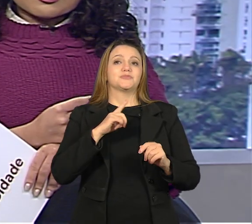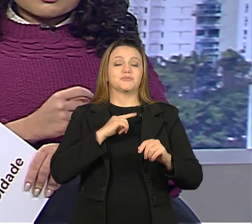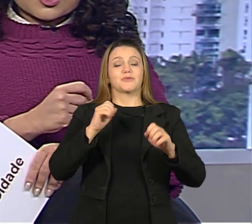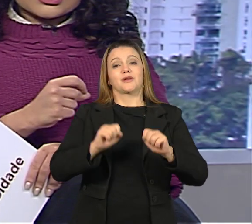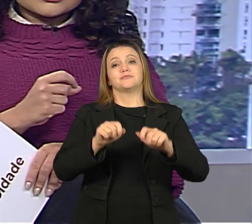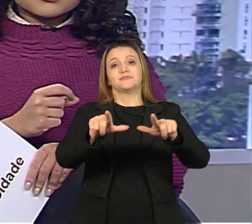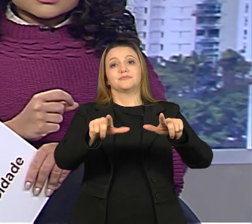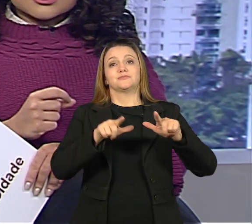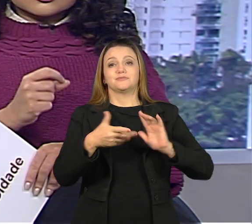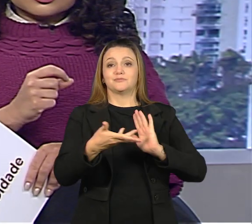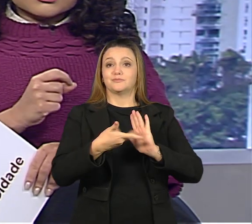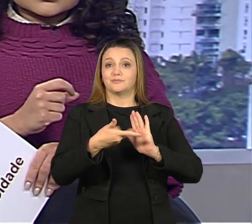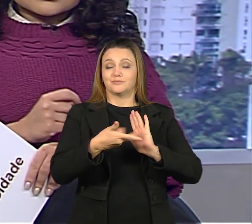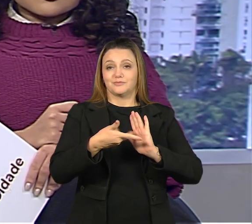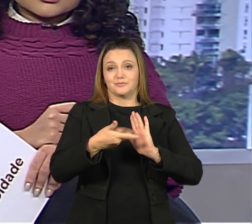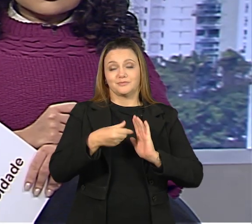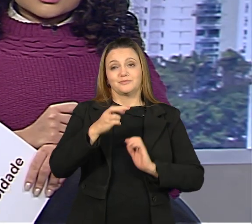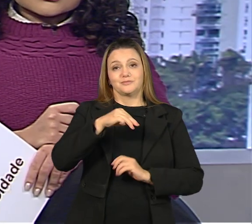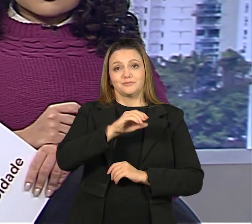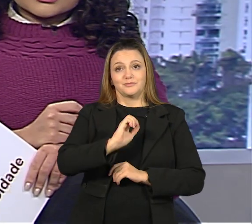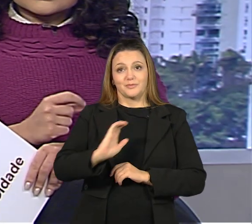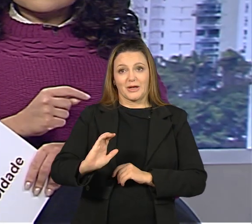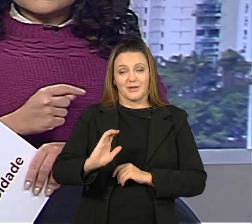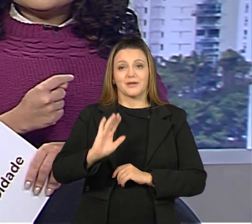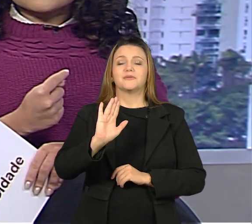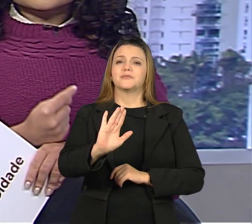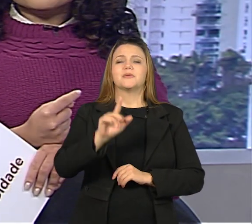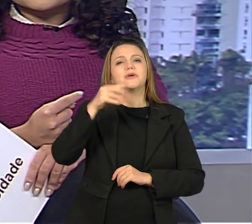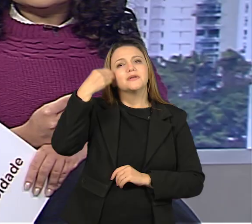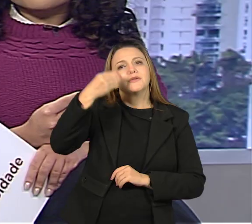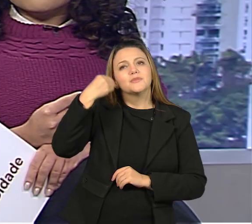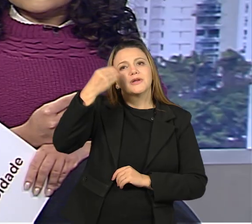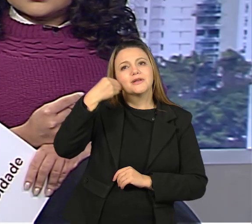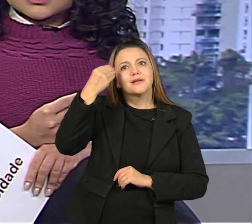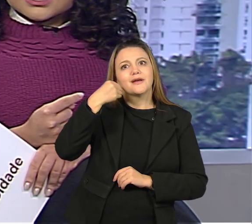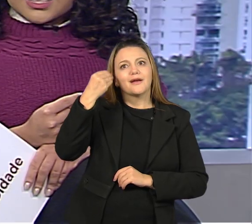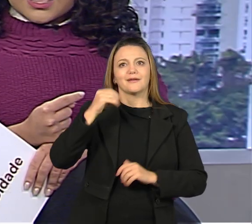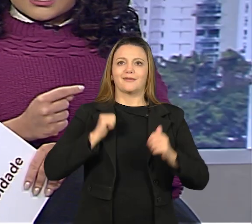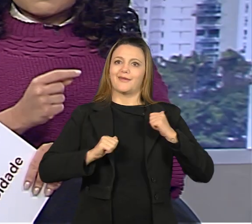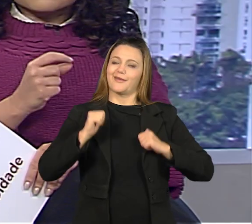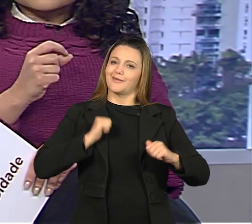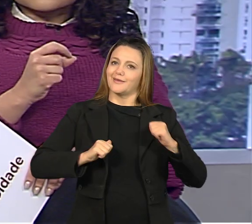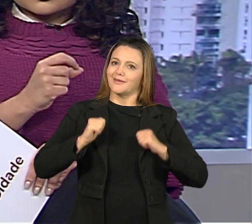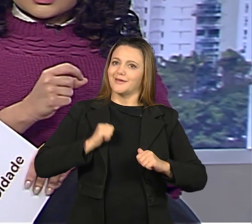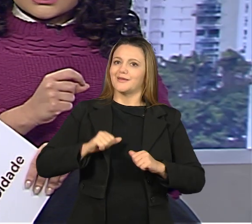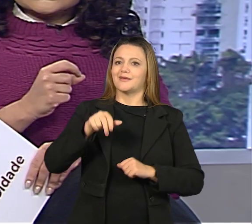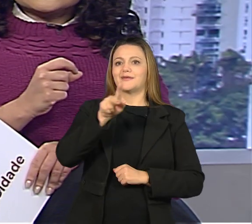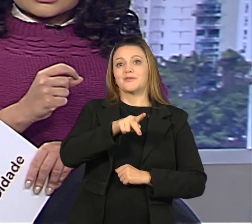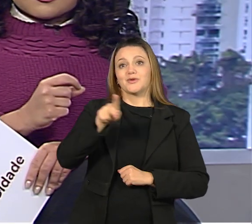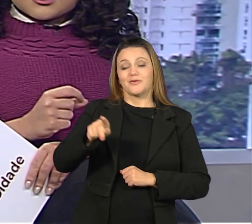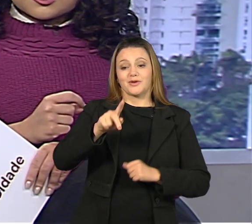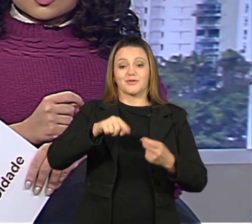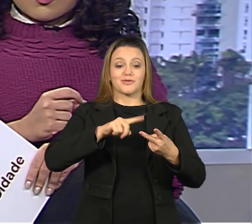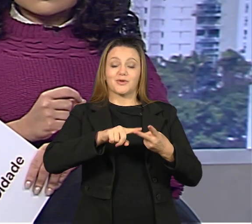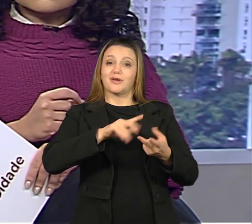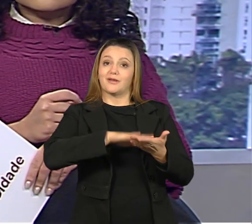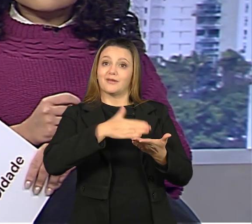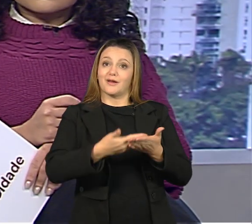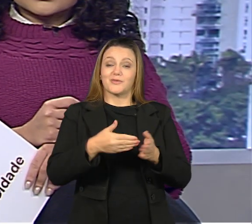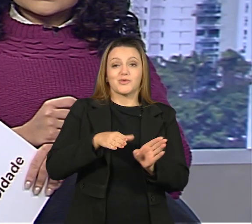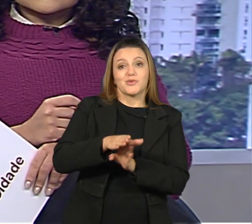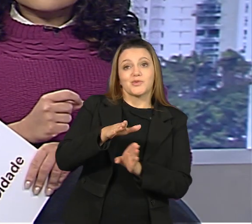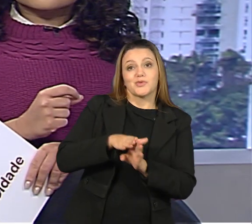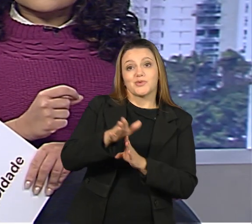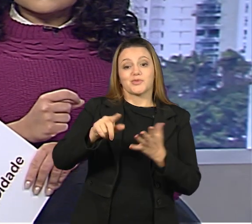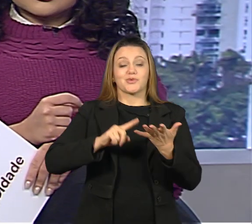pelo ProLibras, do Ministério da Educação. E ela também tem experiência como atriz. Ela é professora, intérprete,